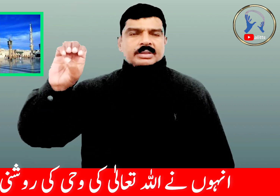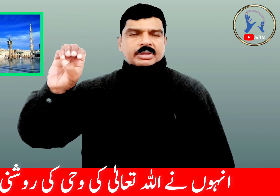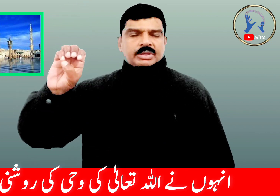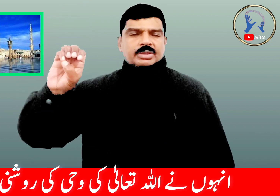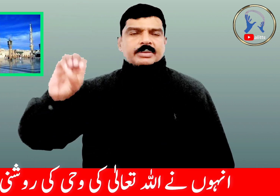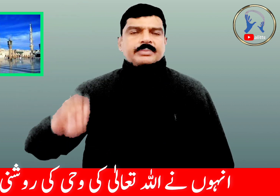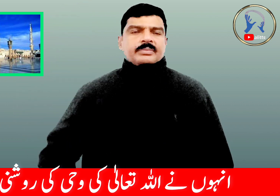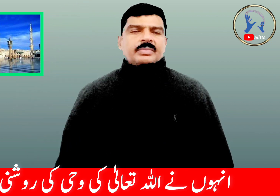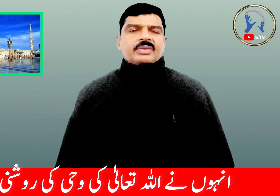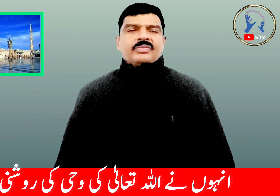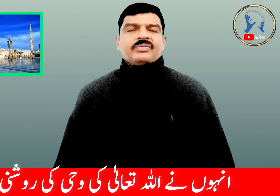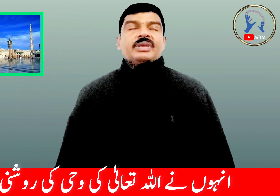کی وحی،